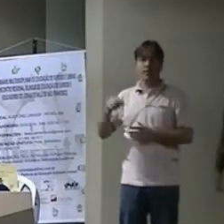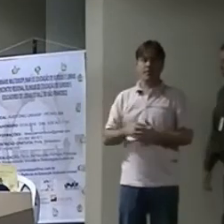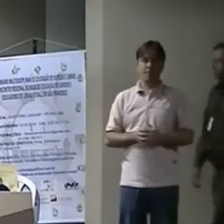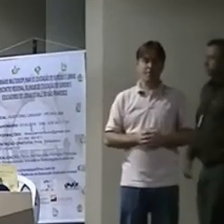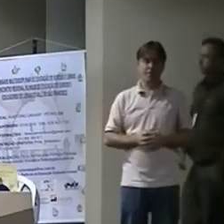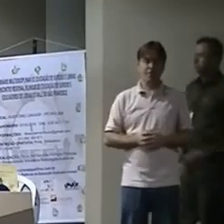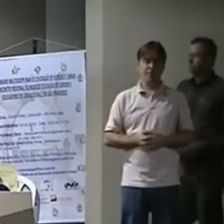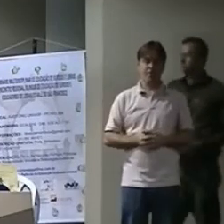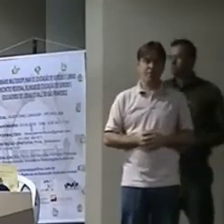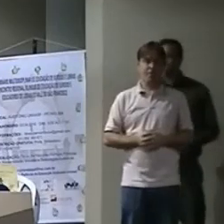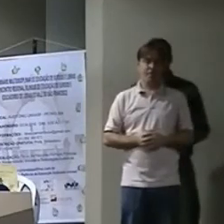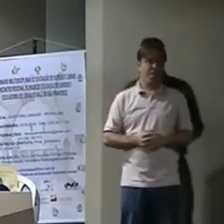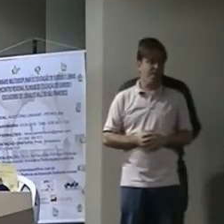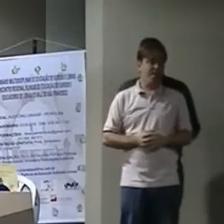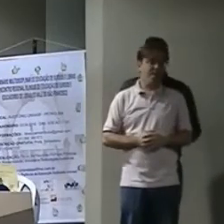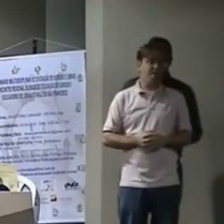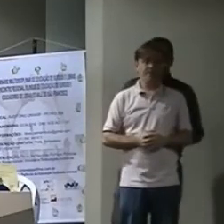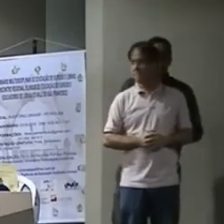a